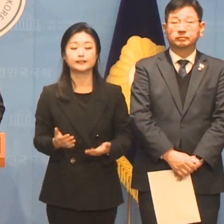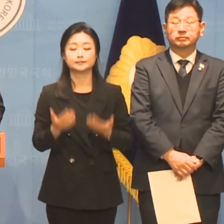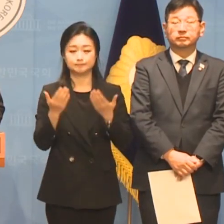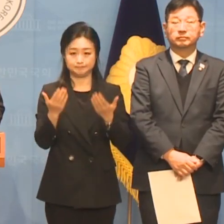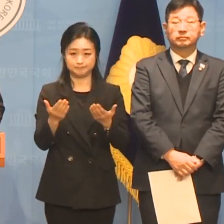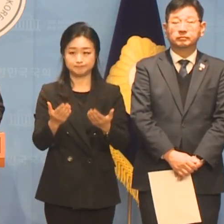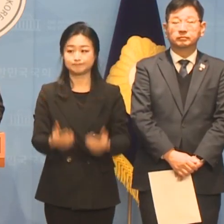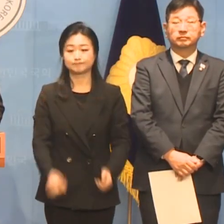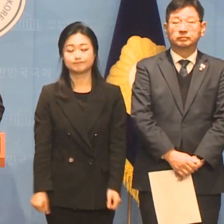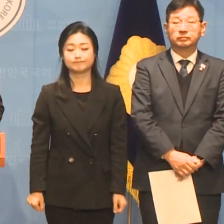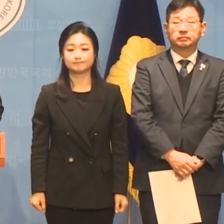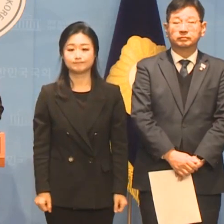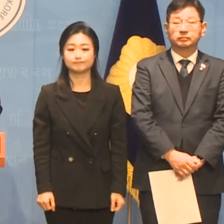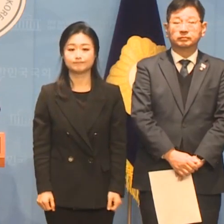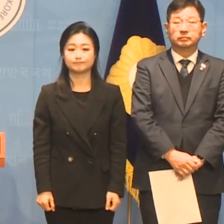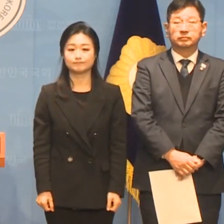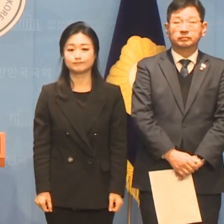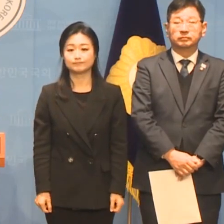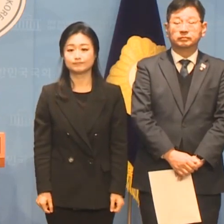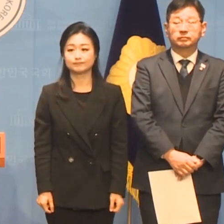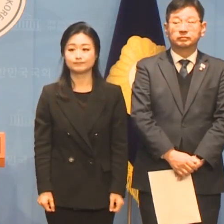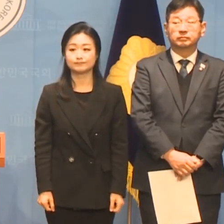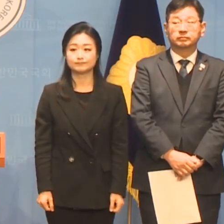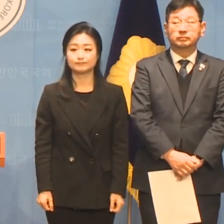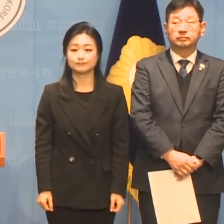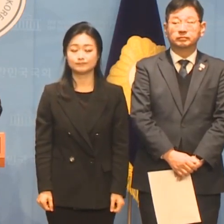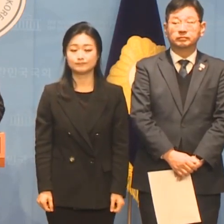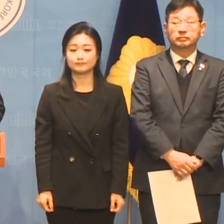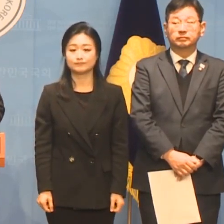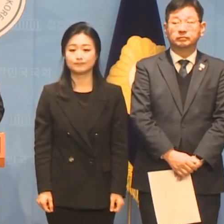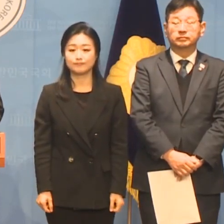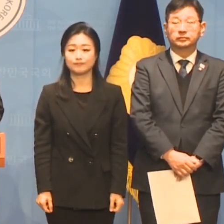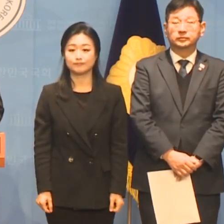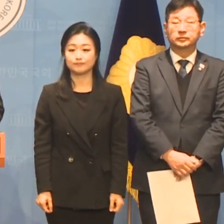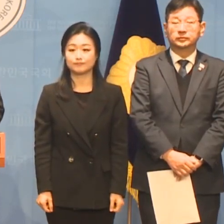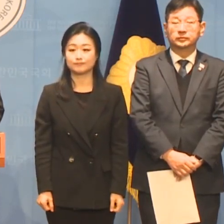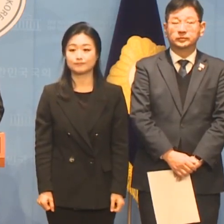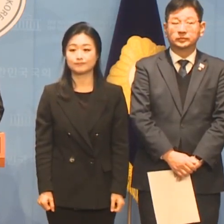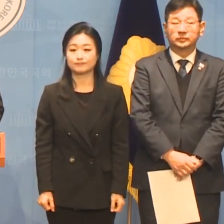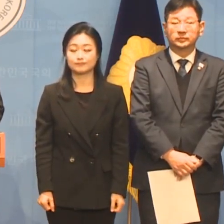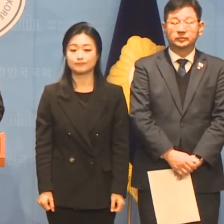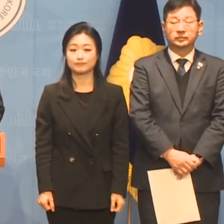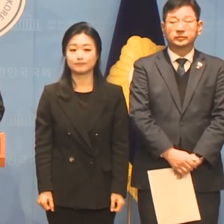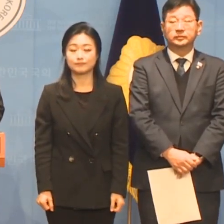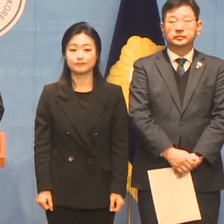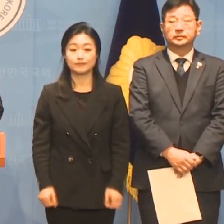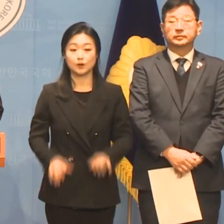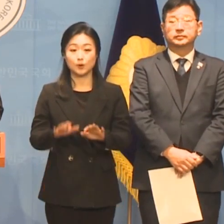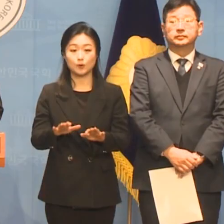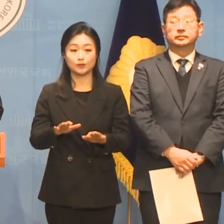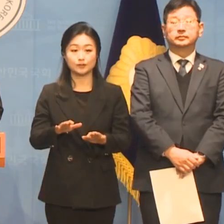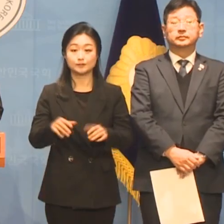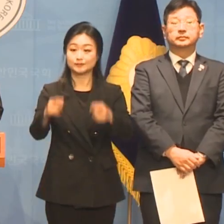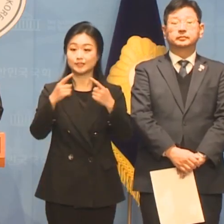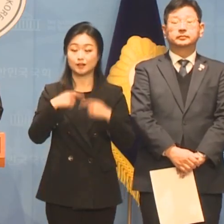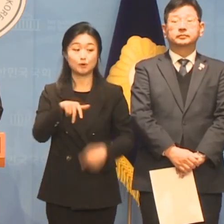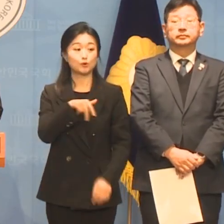기자회견을 하기 위해서 이 자리에 섰습니다. 먼저 이 자리에